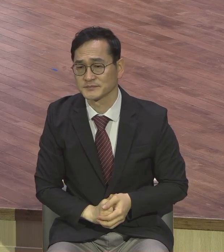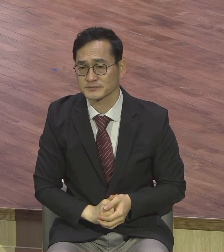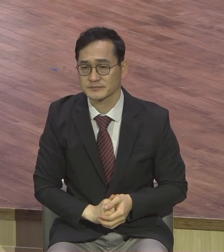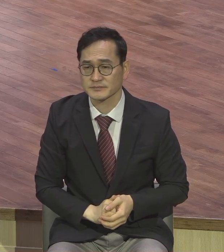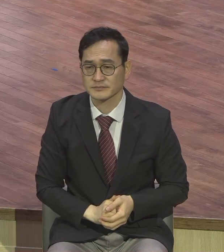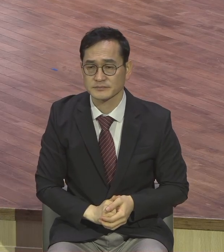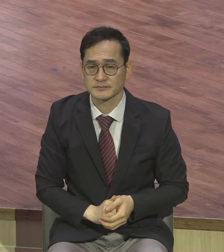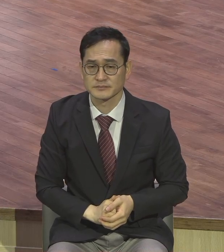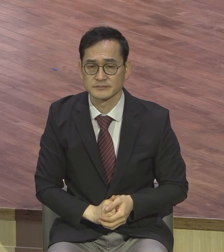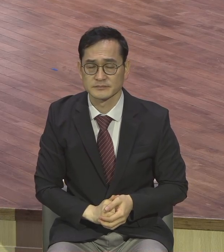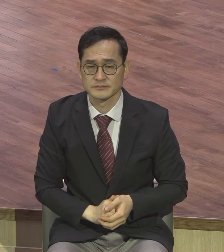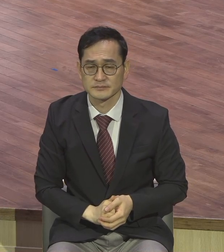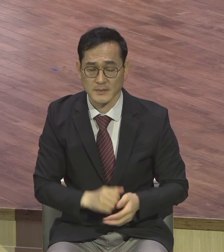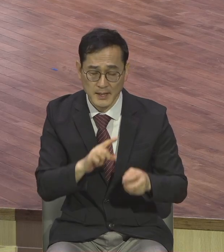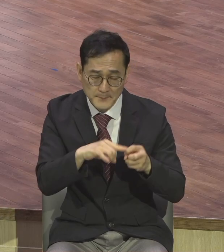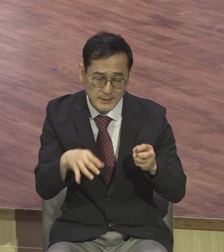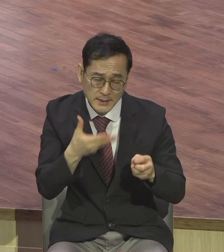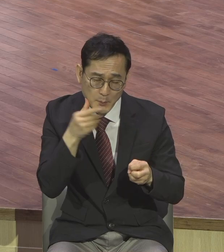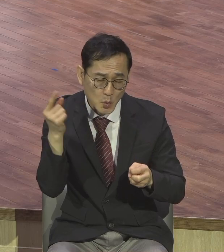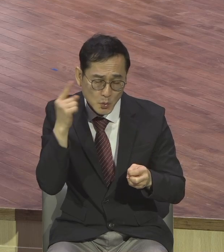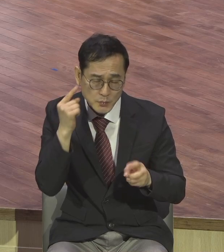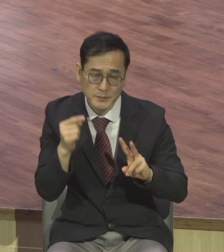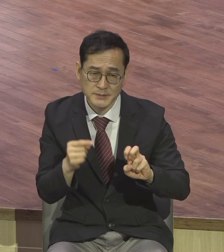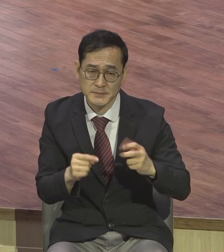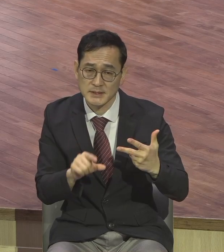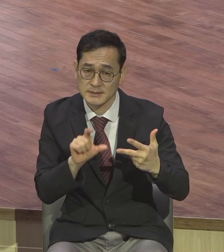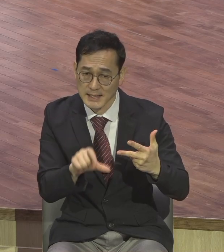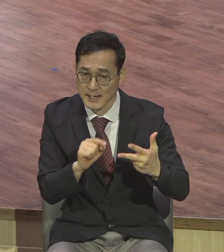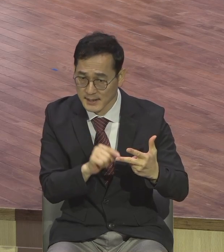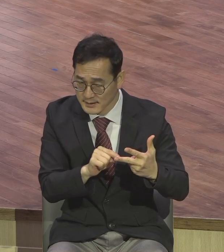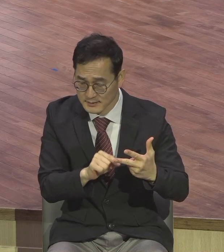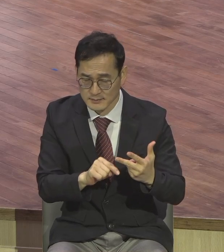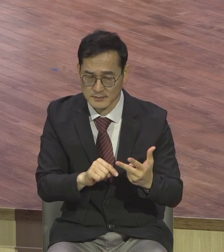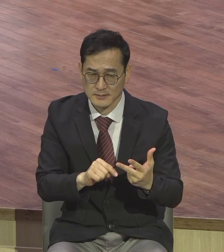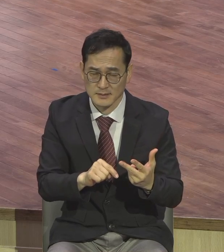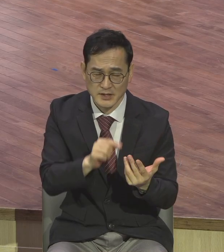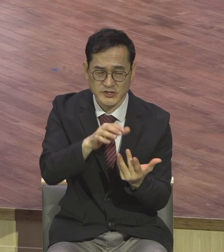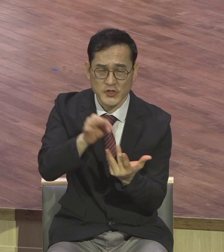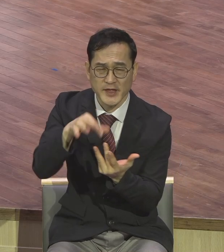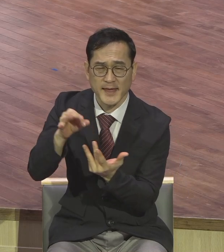오늘 본문인 마태복음 27장에 보면 여러 사람의 선택이 나옵니다.